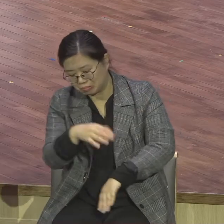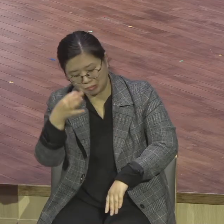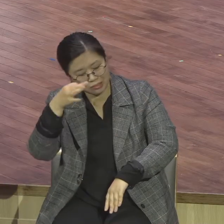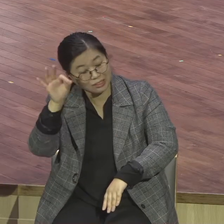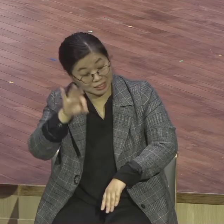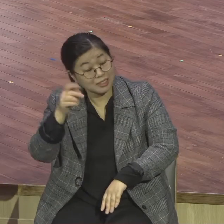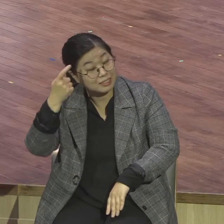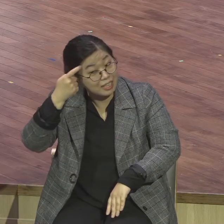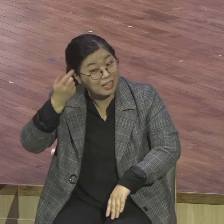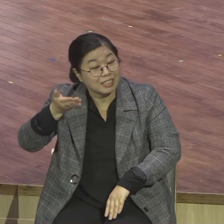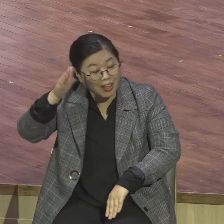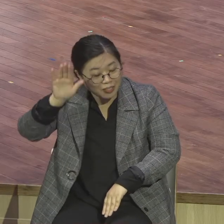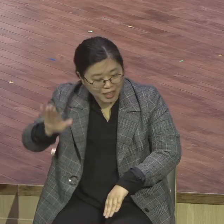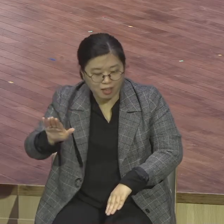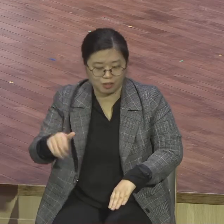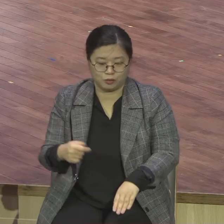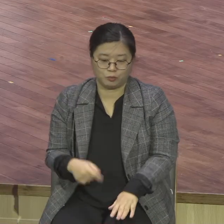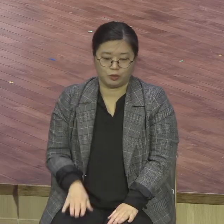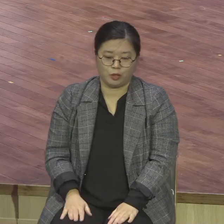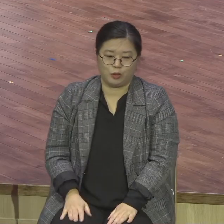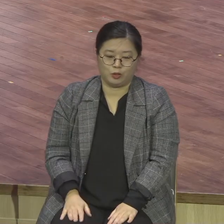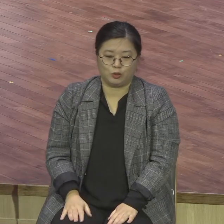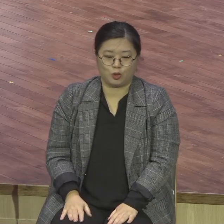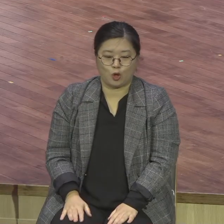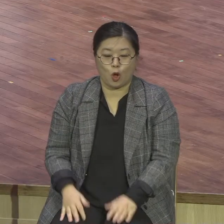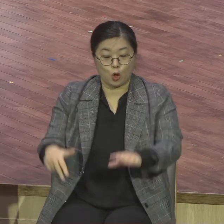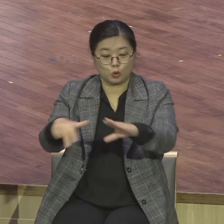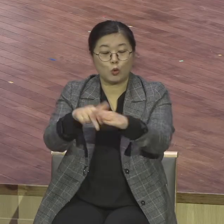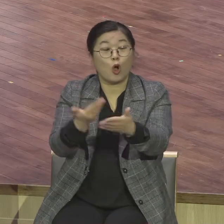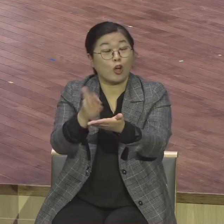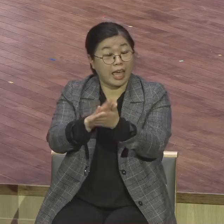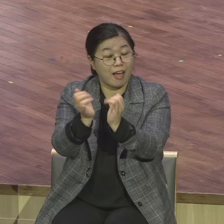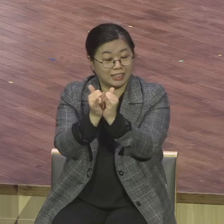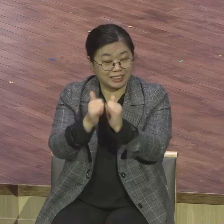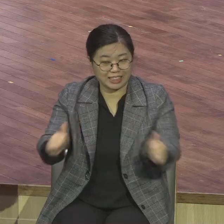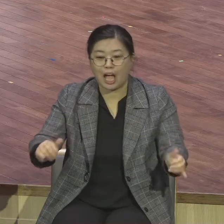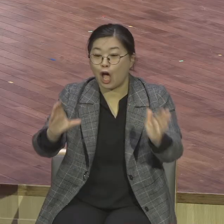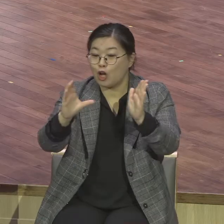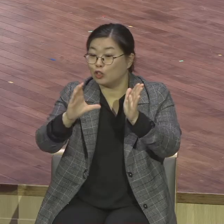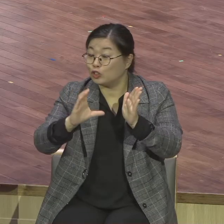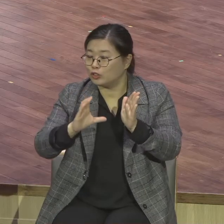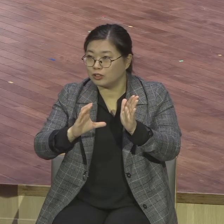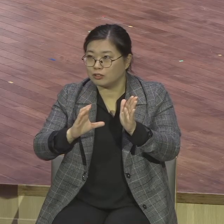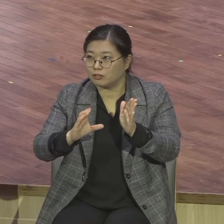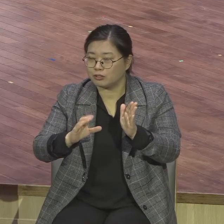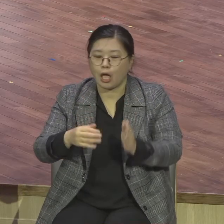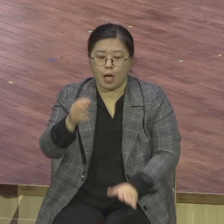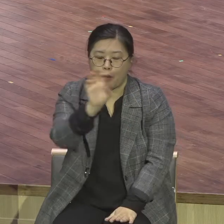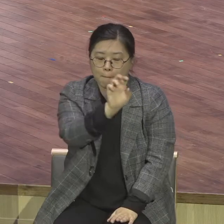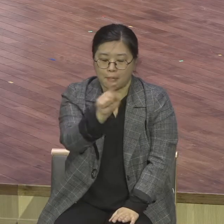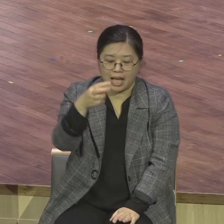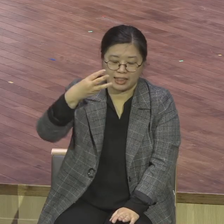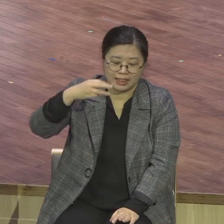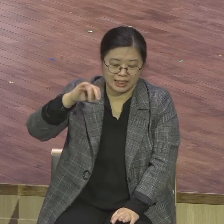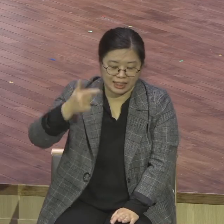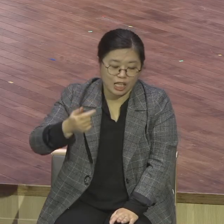종교개혁자 마틴 루터는 자신이 갈라디아스와 결혼했다라고 할